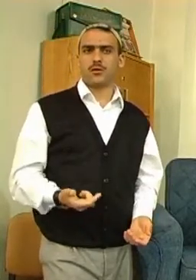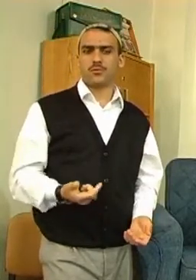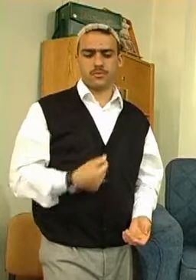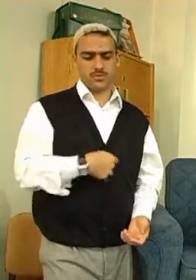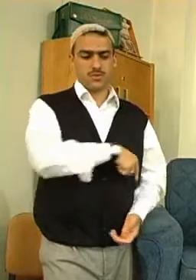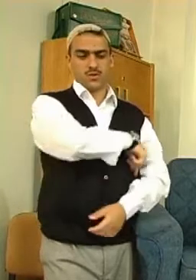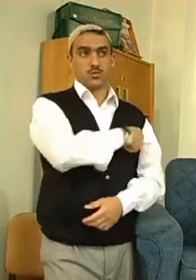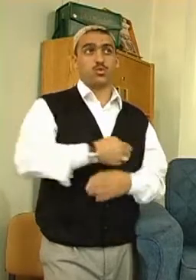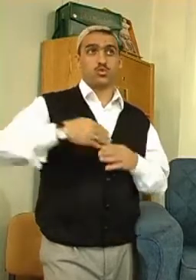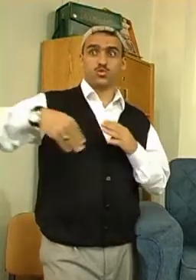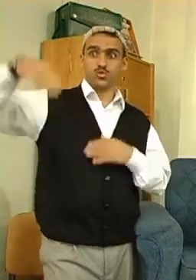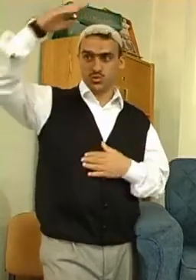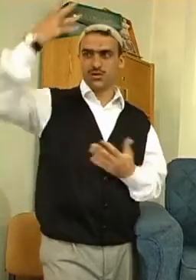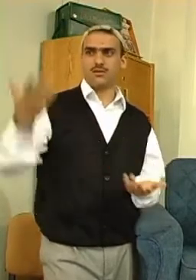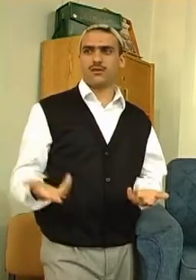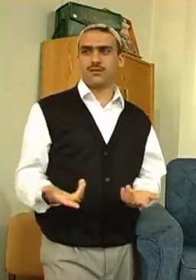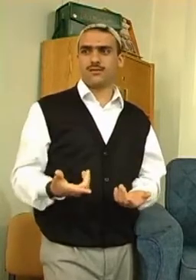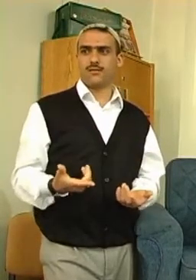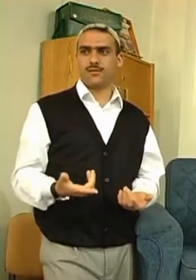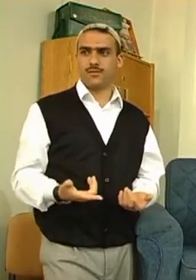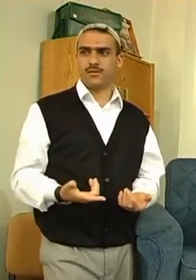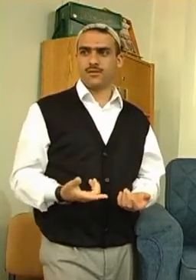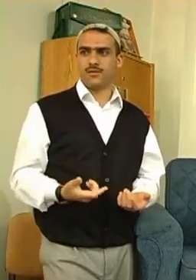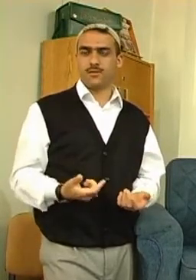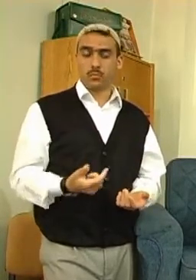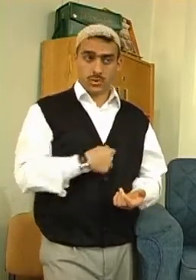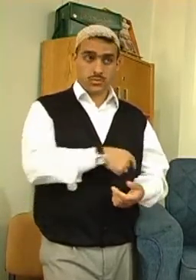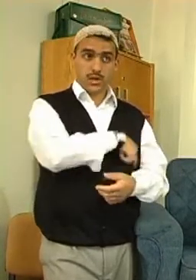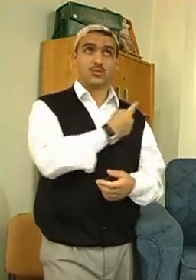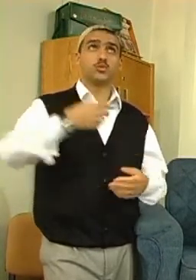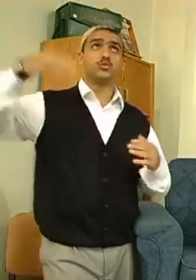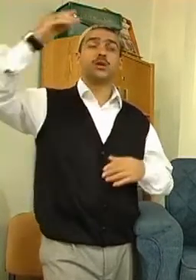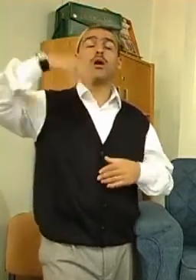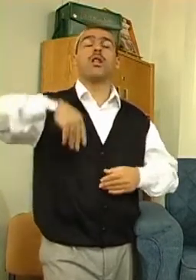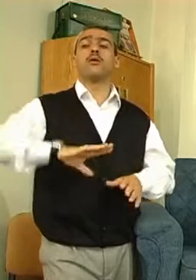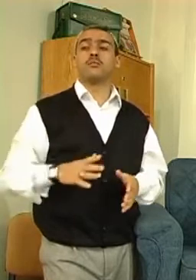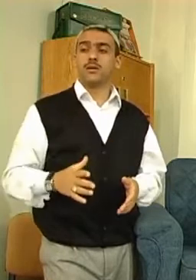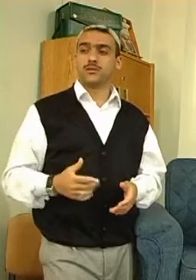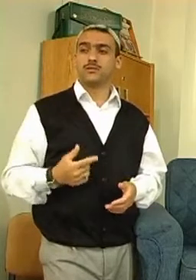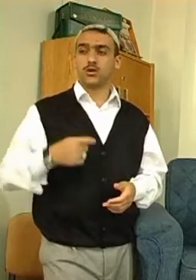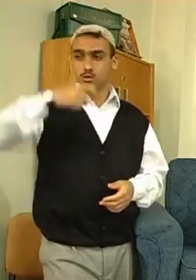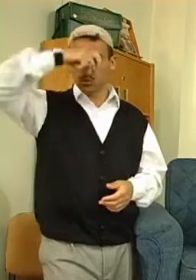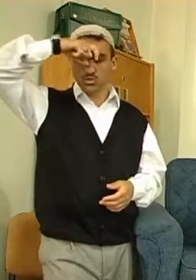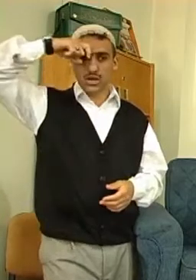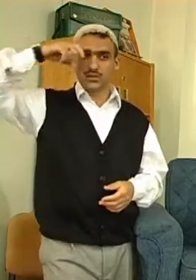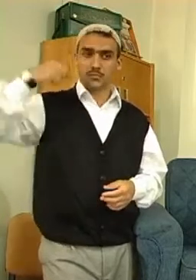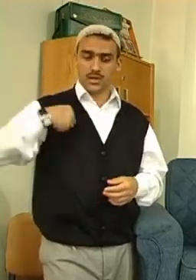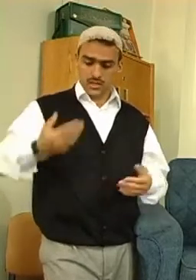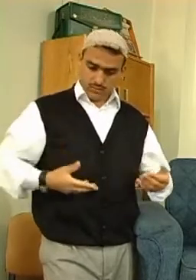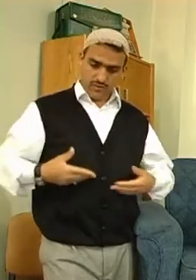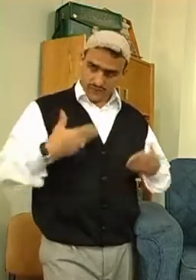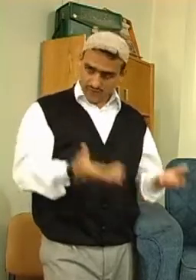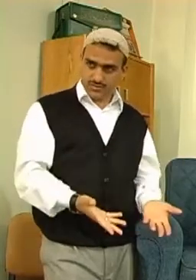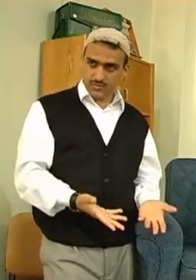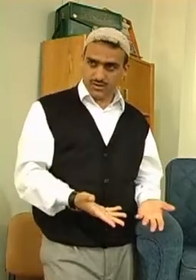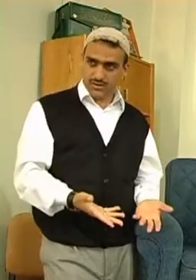bundan öteye yani. Evet, maddeden gelen yükseklikler insanı yükseltmez yani. İşte bunlar yükseltir insanı.